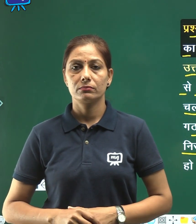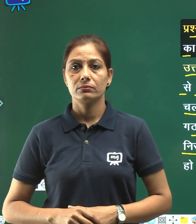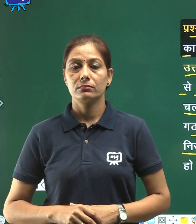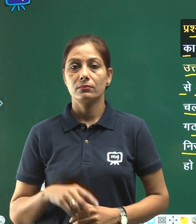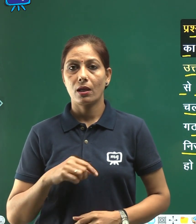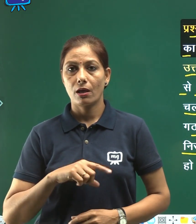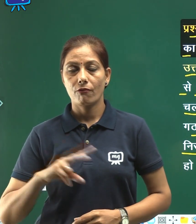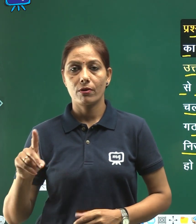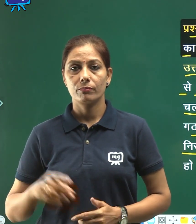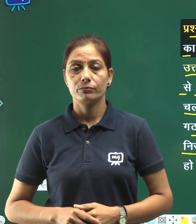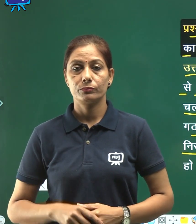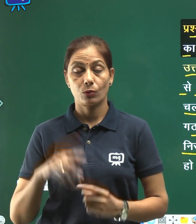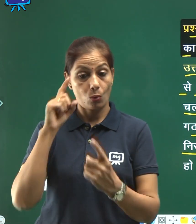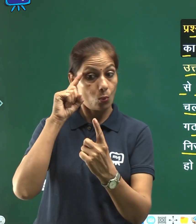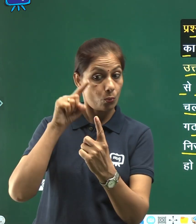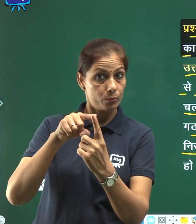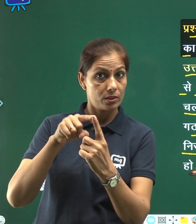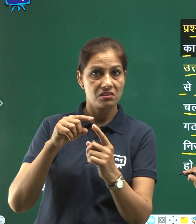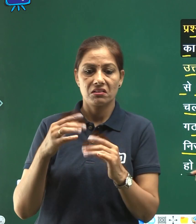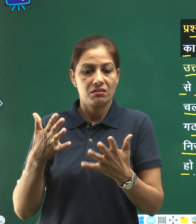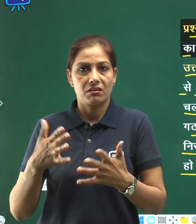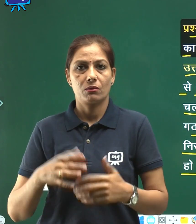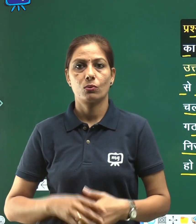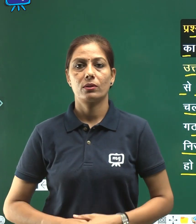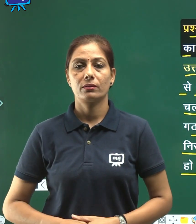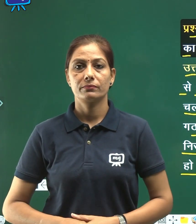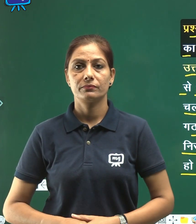एवं उद्देश्य विहीन हो गई।